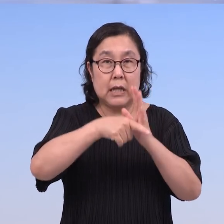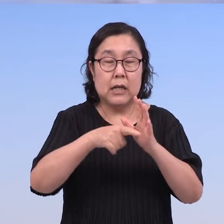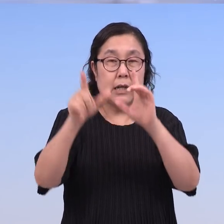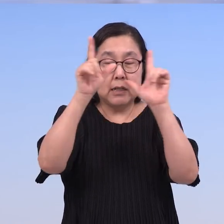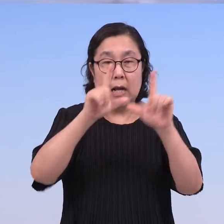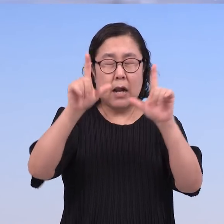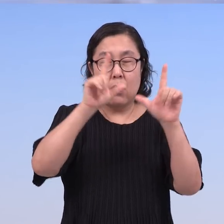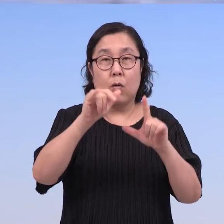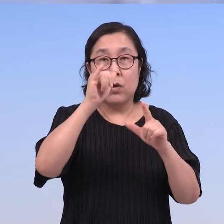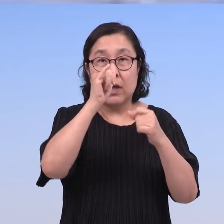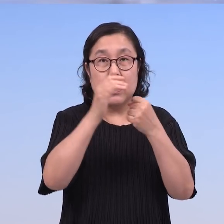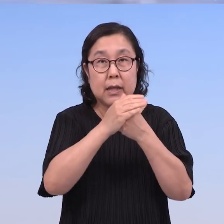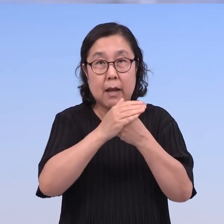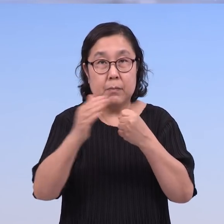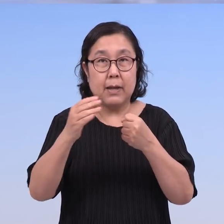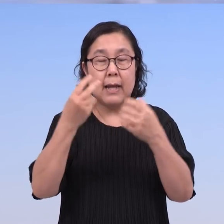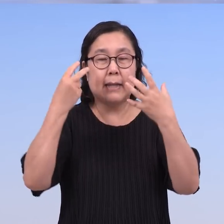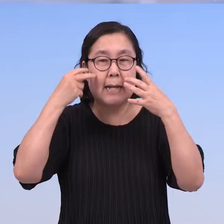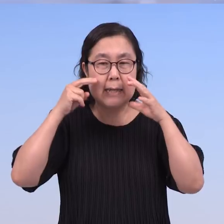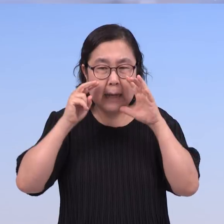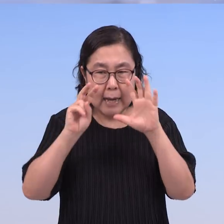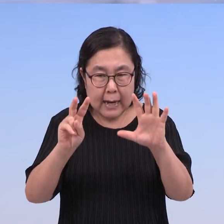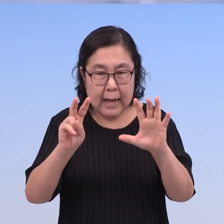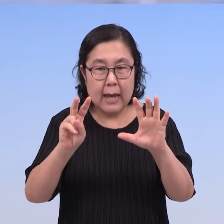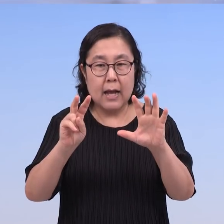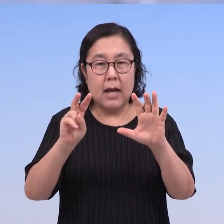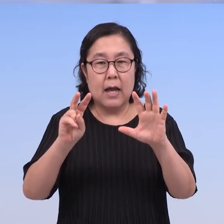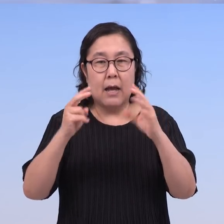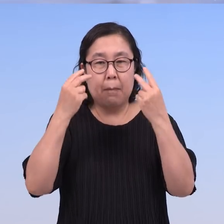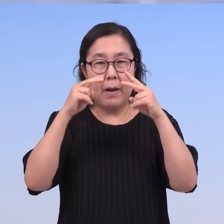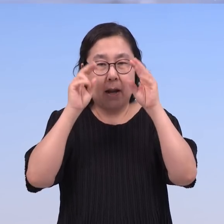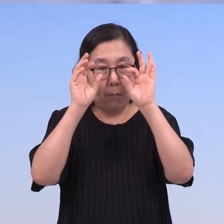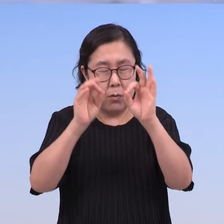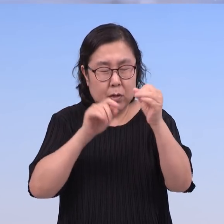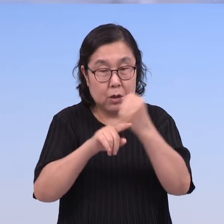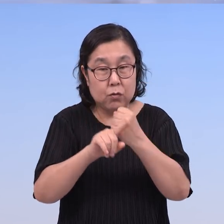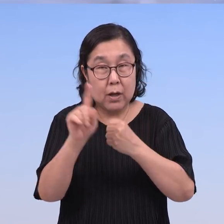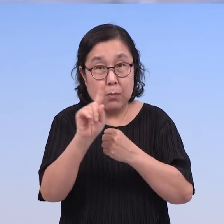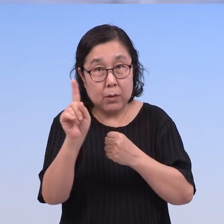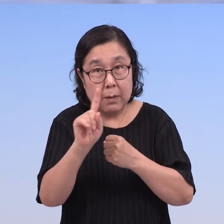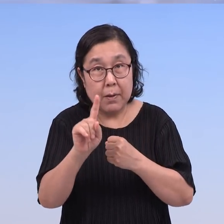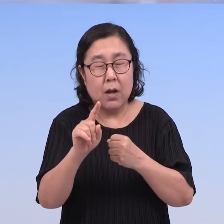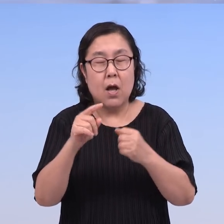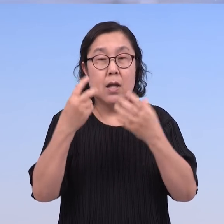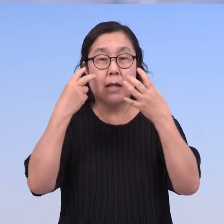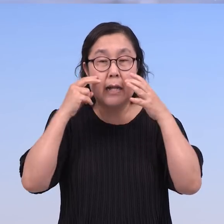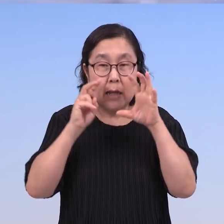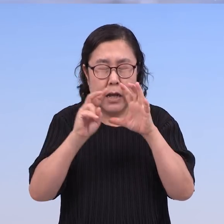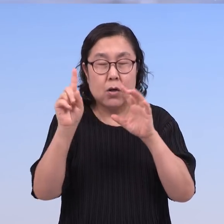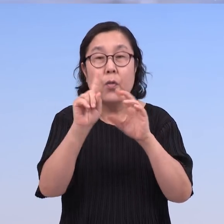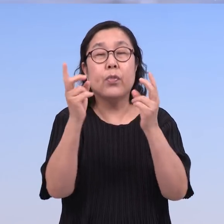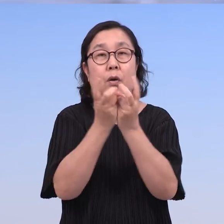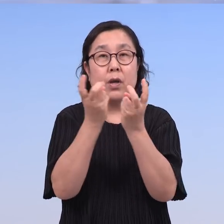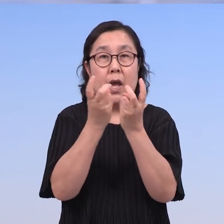때문에 왜 우리가 다니엘을 집중해야 되느냐? 다니엘은 어떻게 그 어린